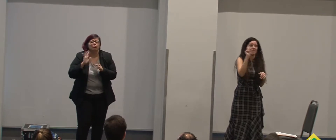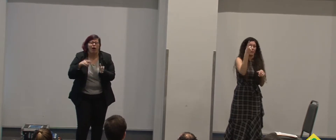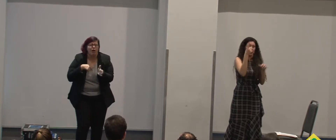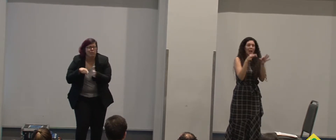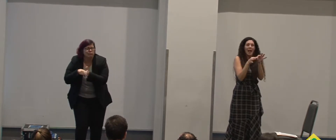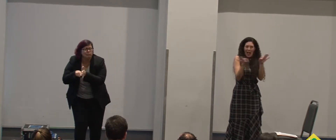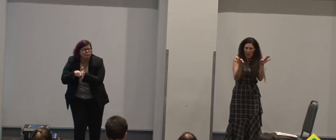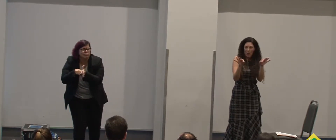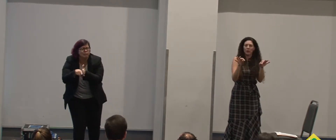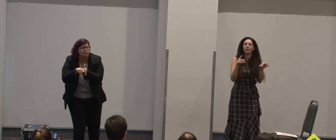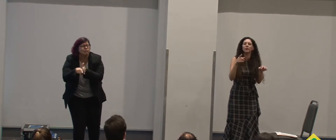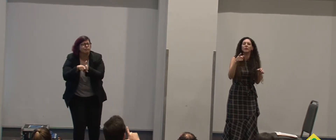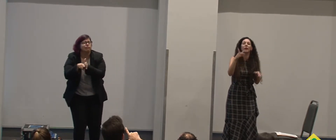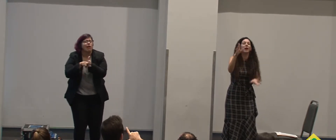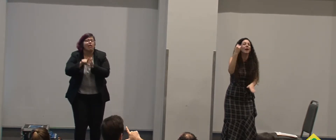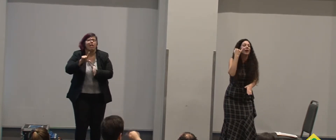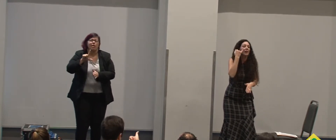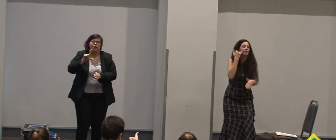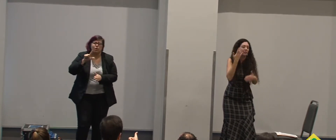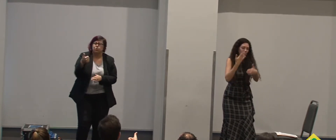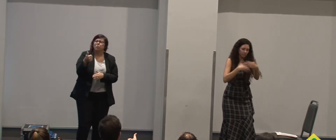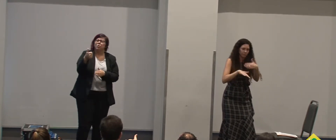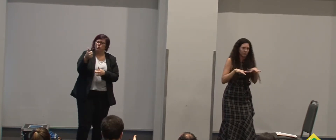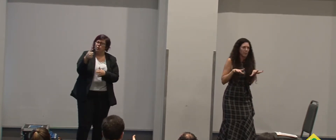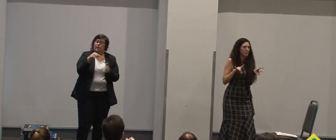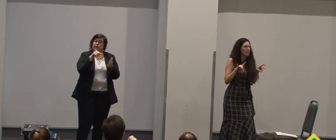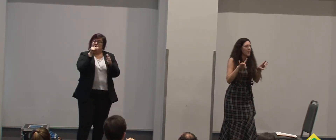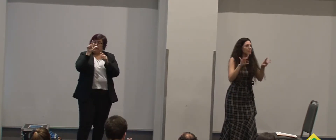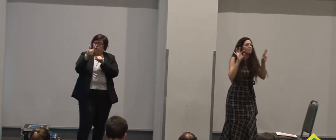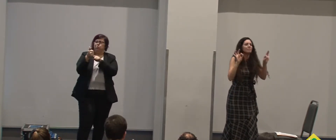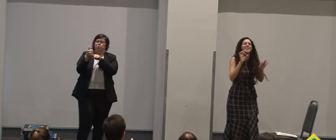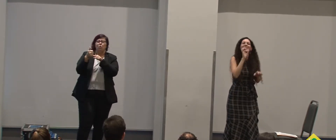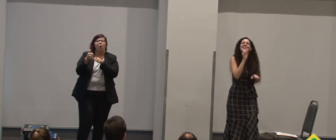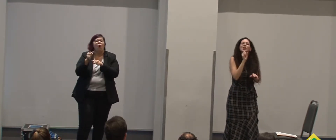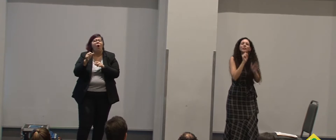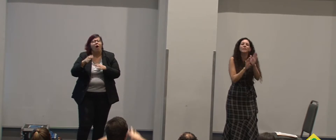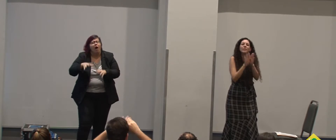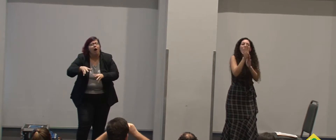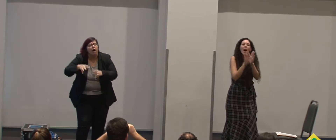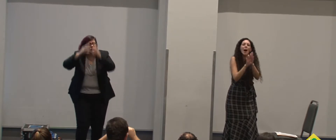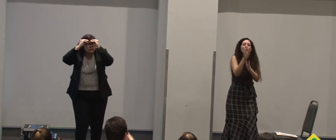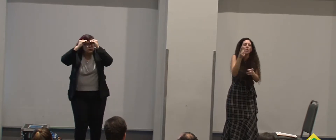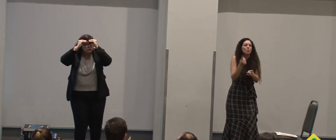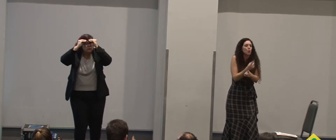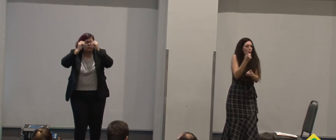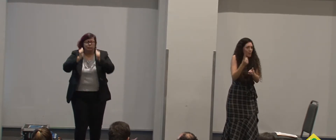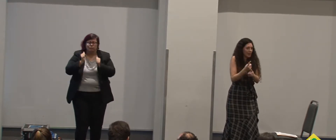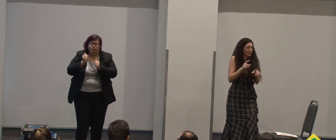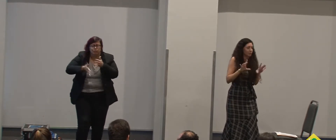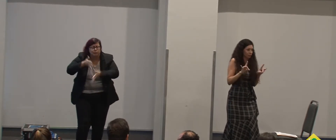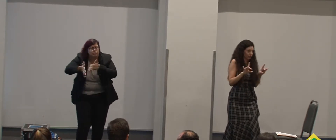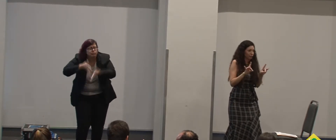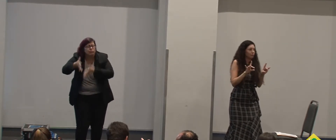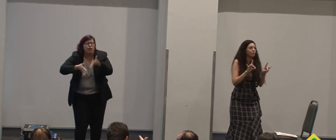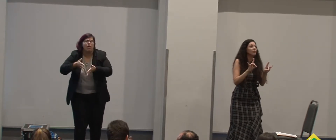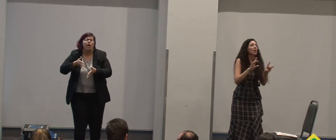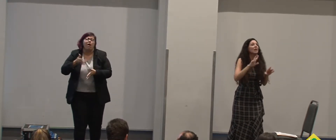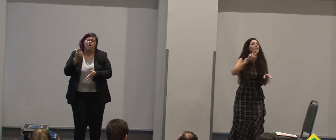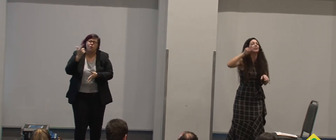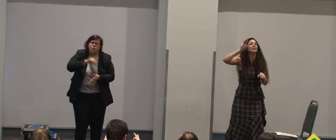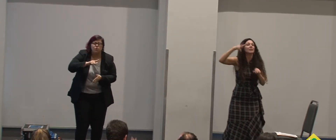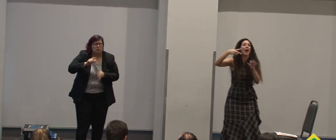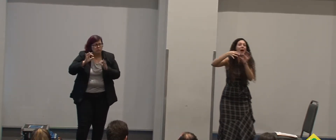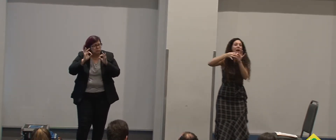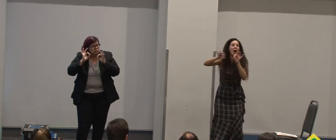ela é capaz de aprender uma língua, porque já foi realizado algumas pesquisas. Por exemplo, depois que ela tem a aquisição